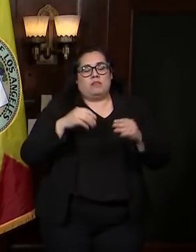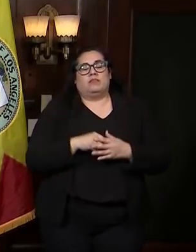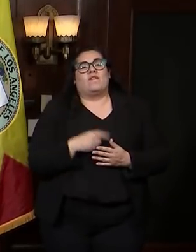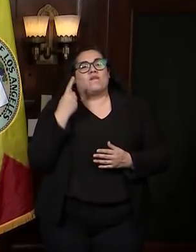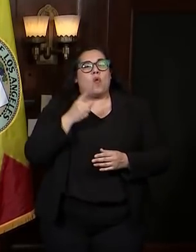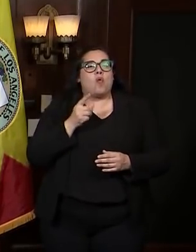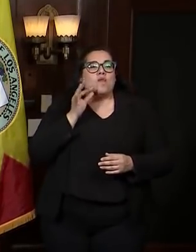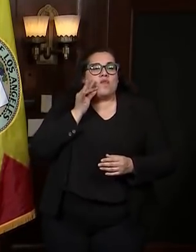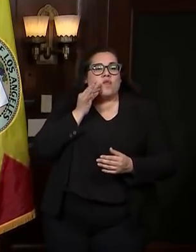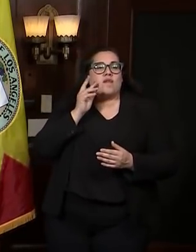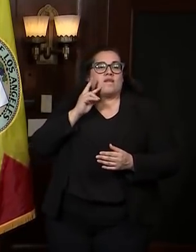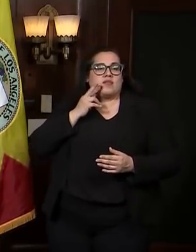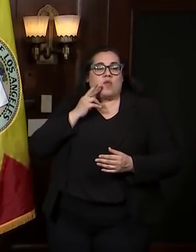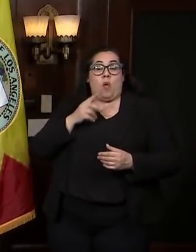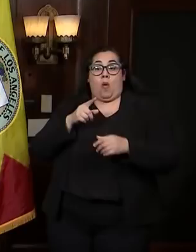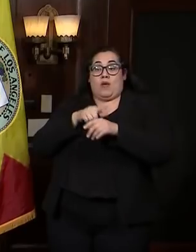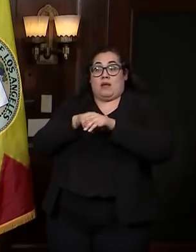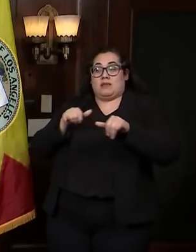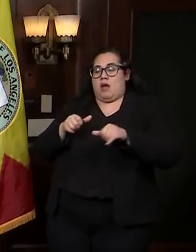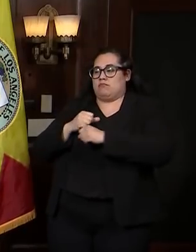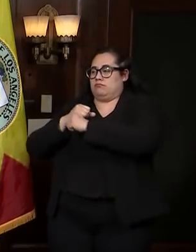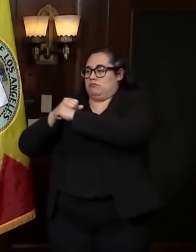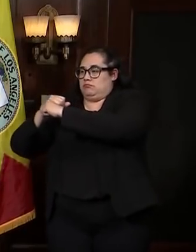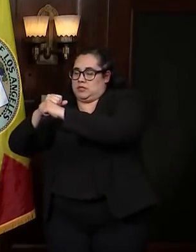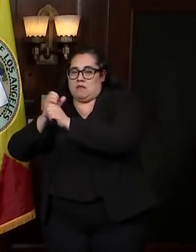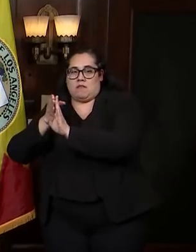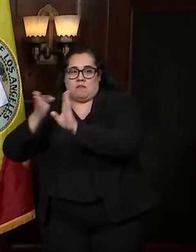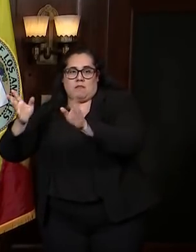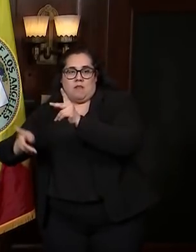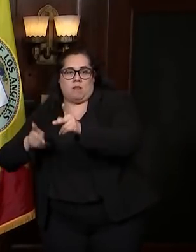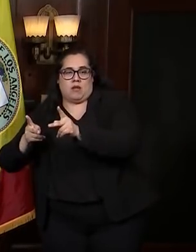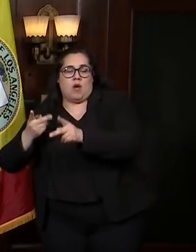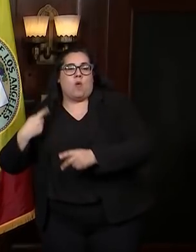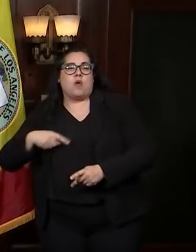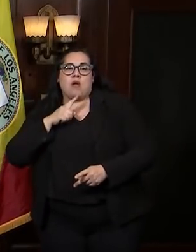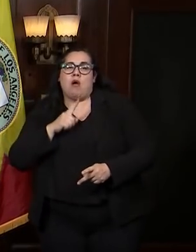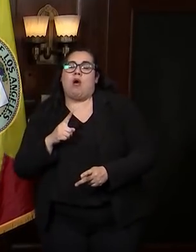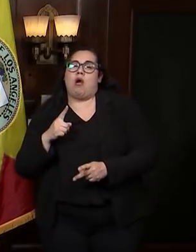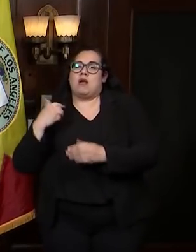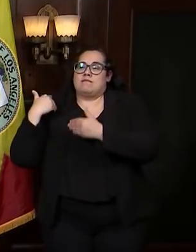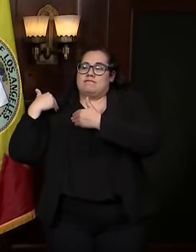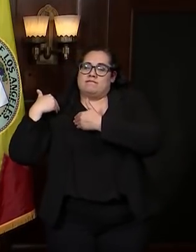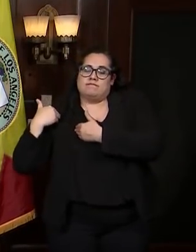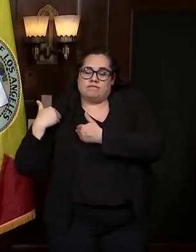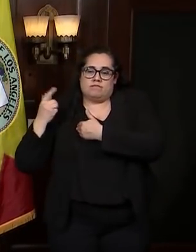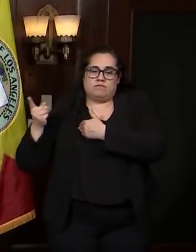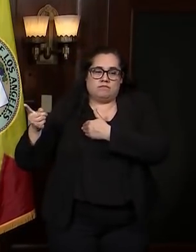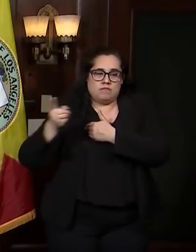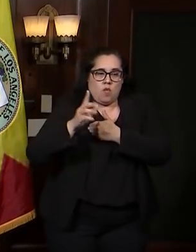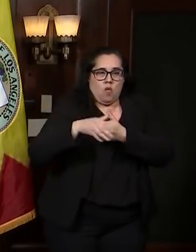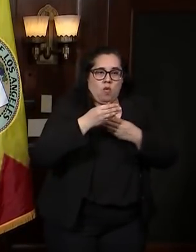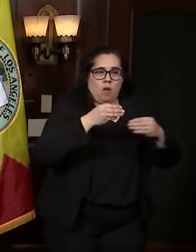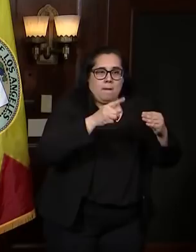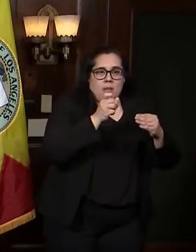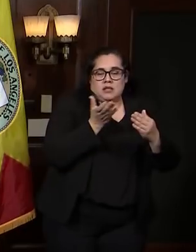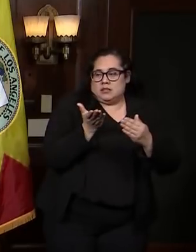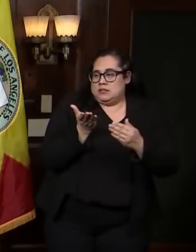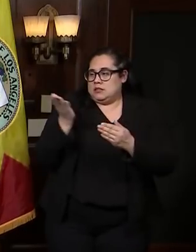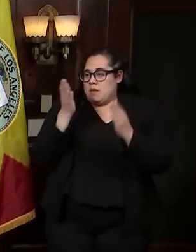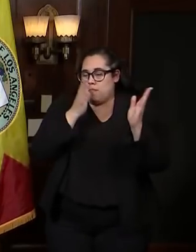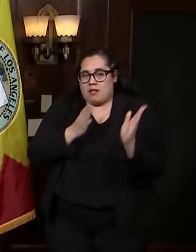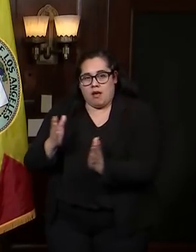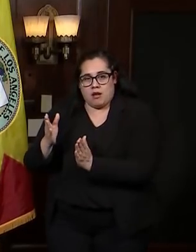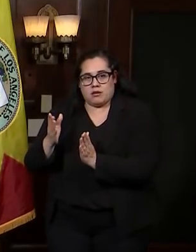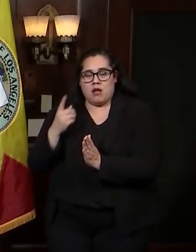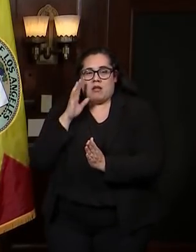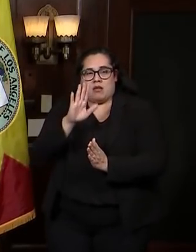agricultores mientras protegemos al público. Estamos obligando a los mercados a someter un plan